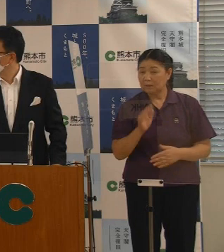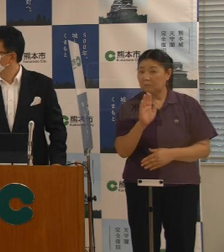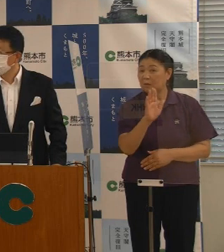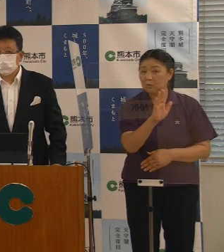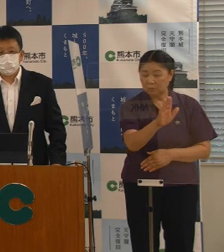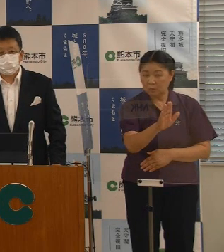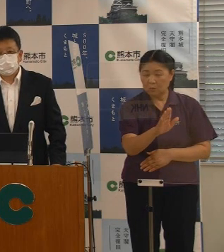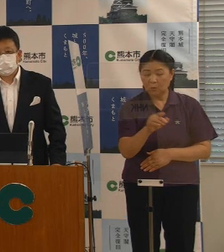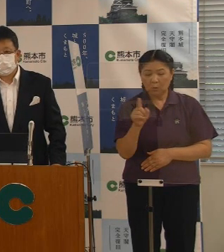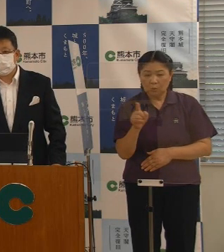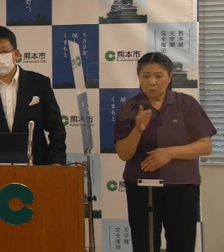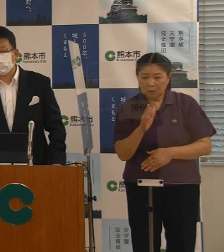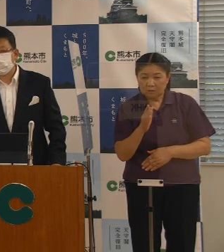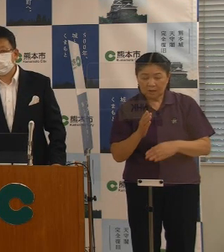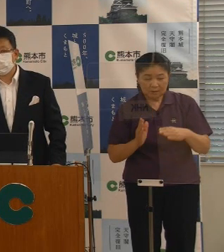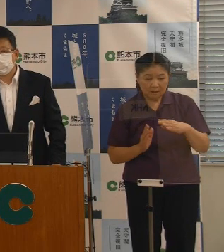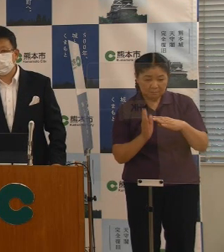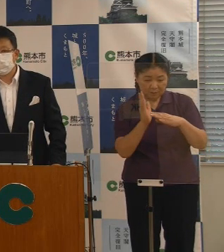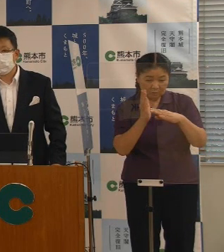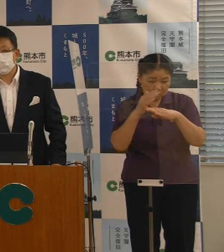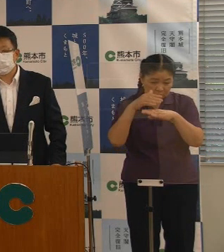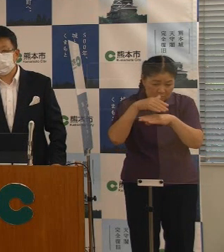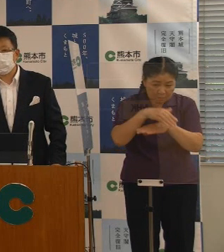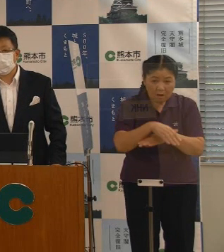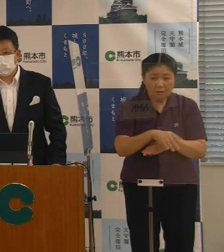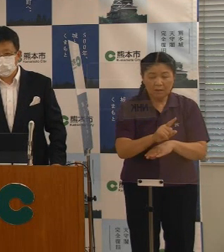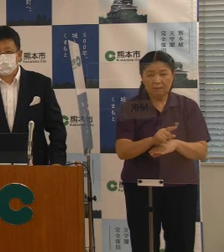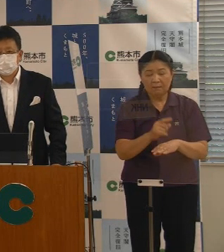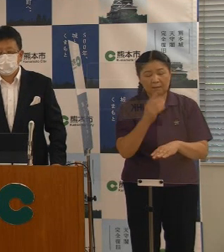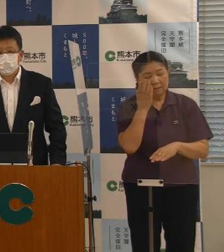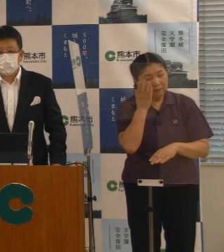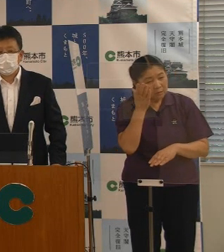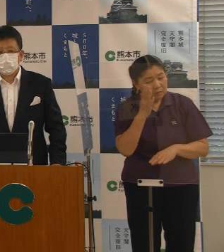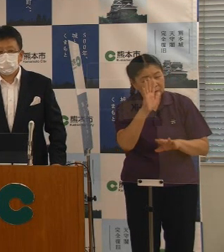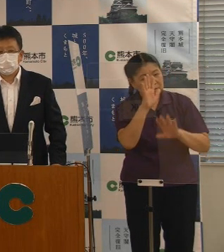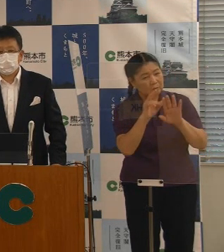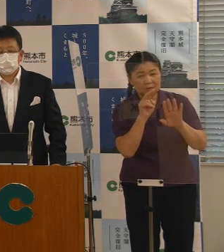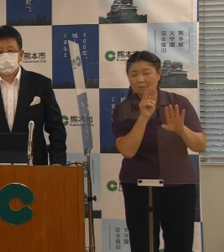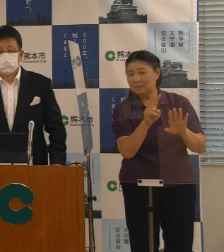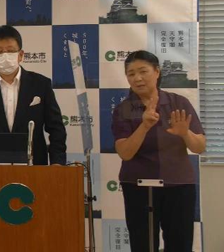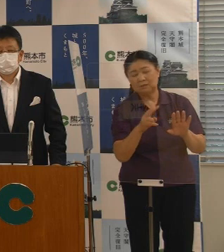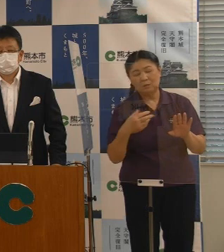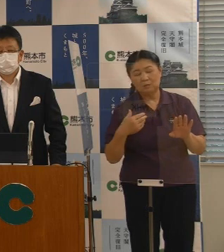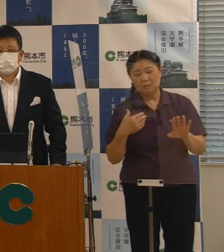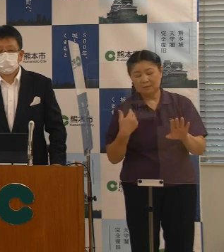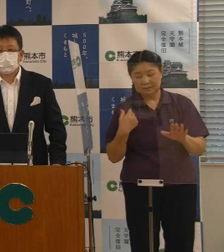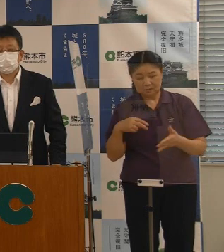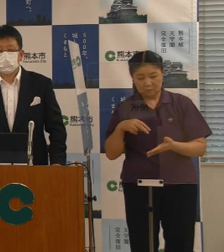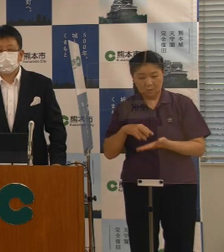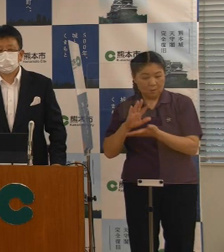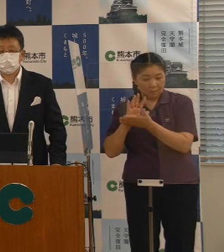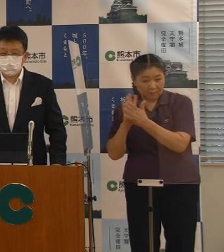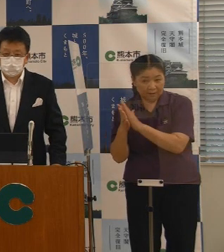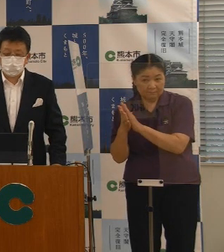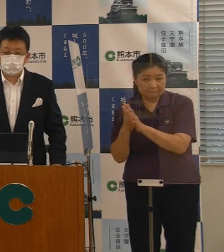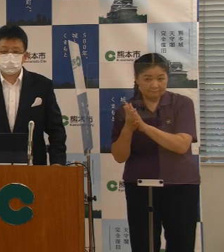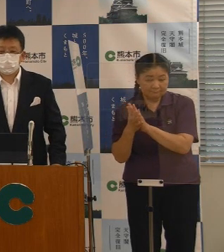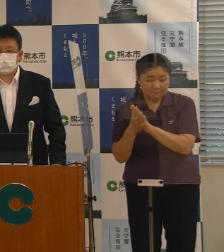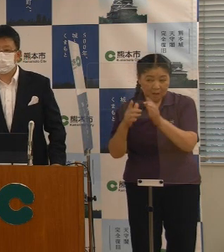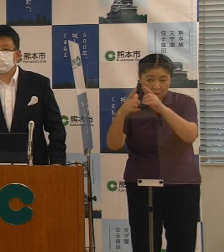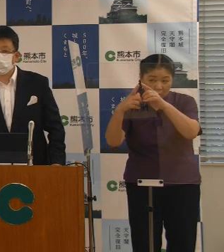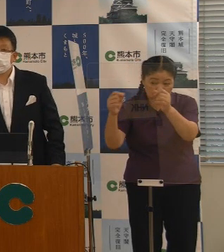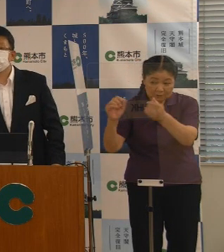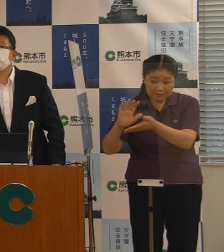後、まあ、どのくらいでピークアウトをしていくかということをもう少し見てみないと、ね、我々の県や、まあ、国